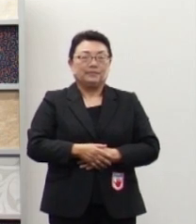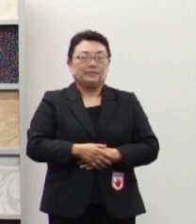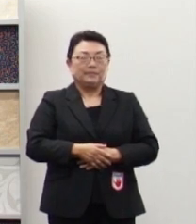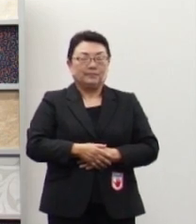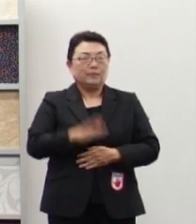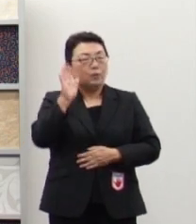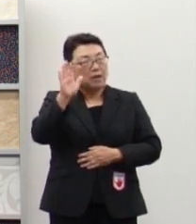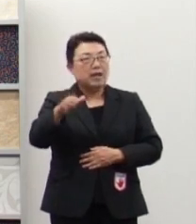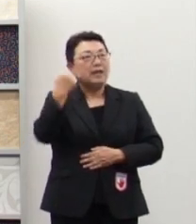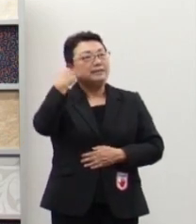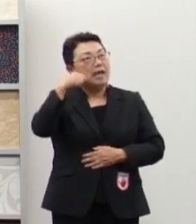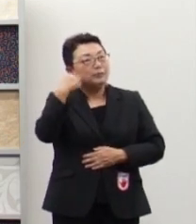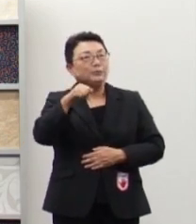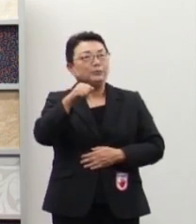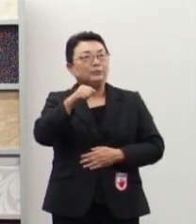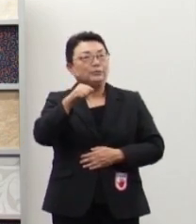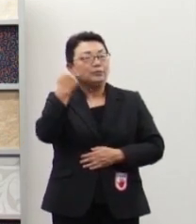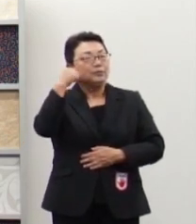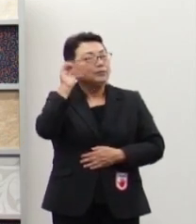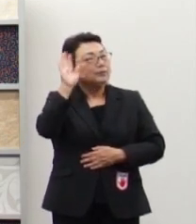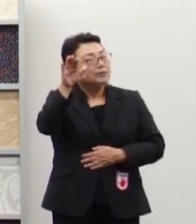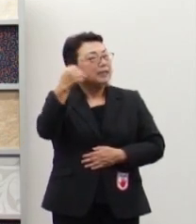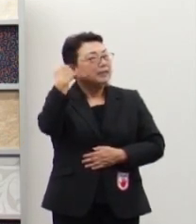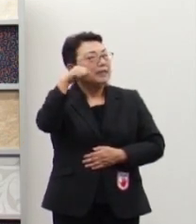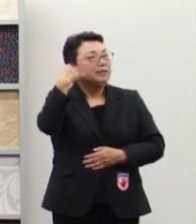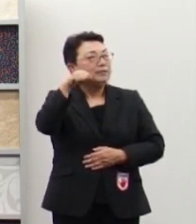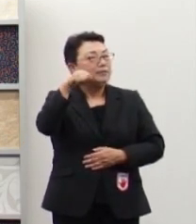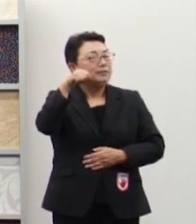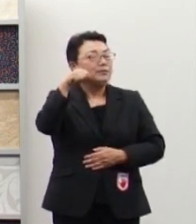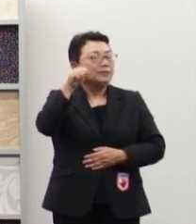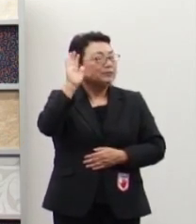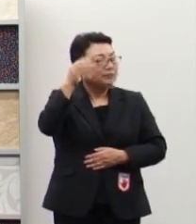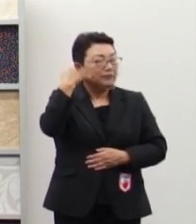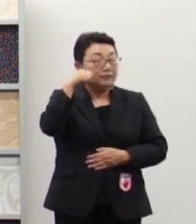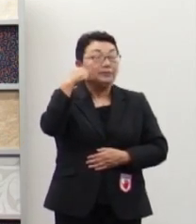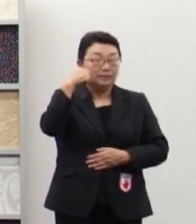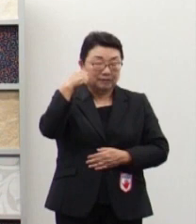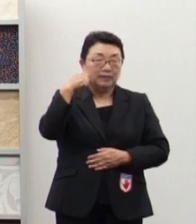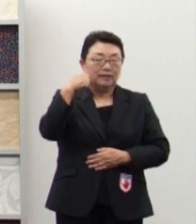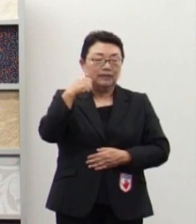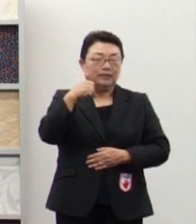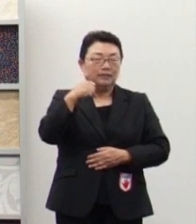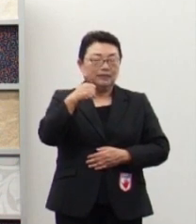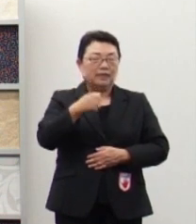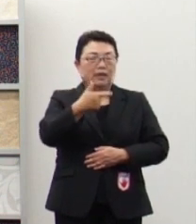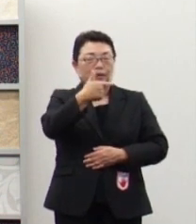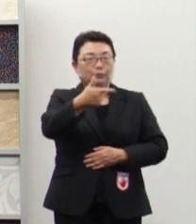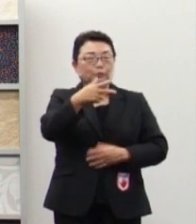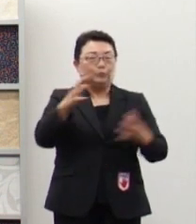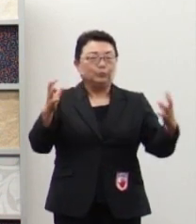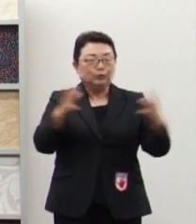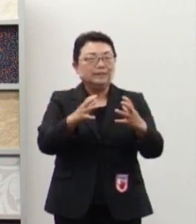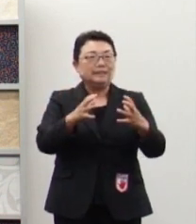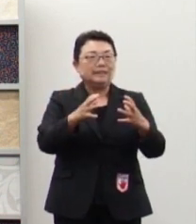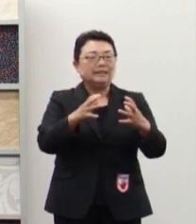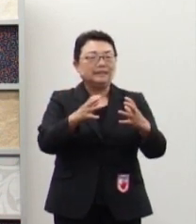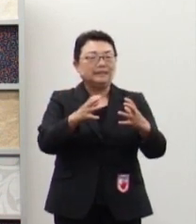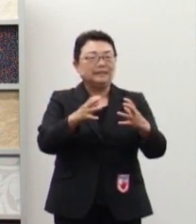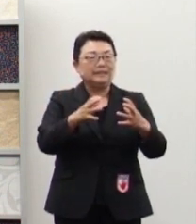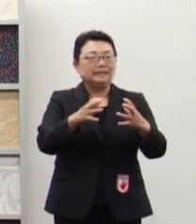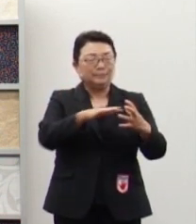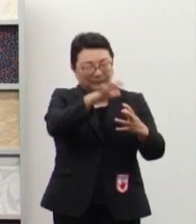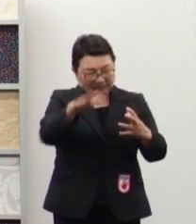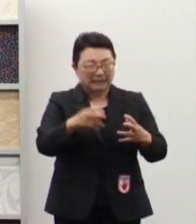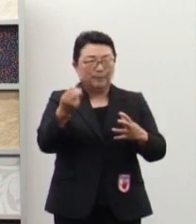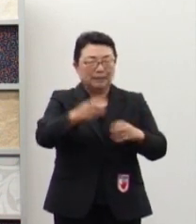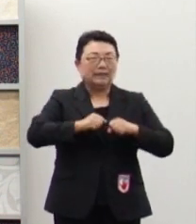まあ、これから夏に向けて、まあ、これからに向けてですね、その無人会は、全部復活していただ